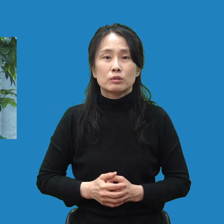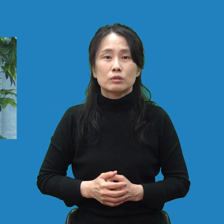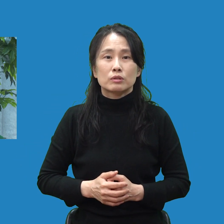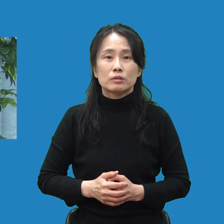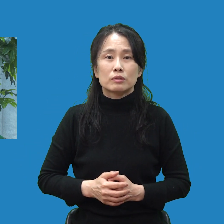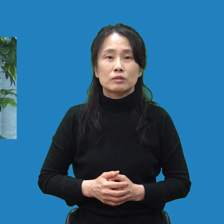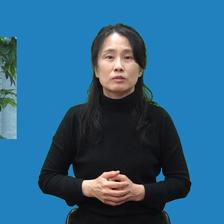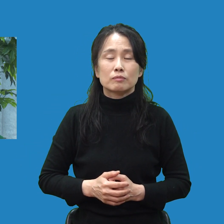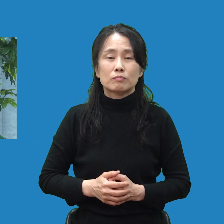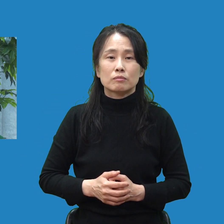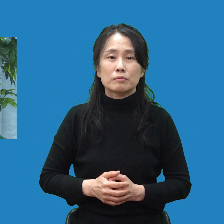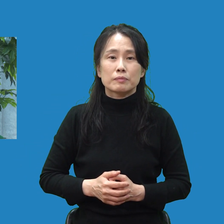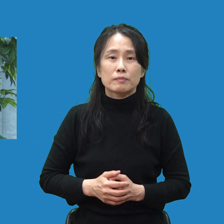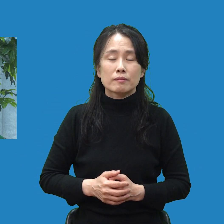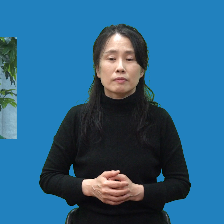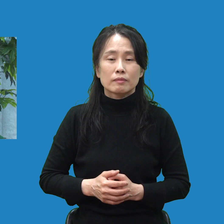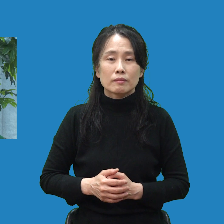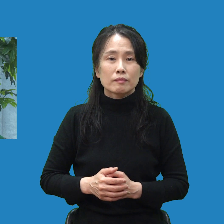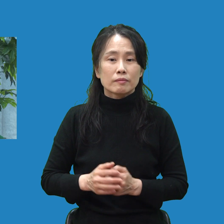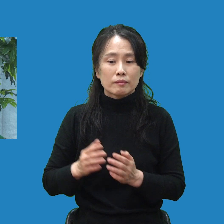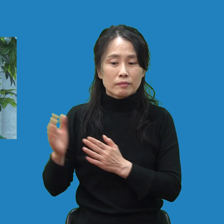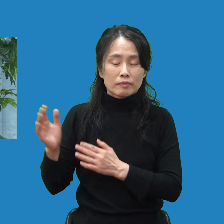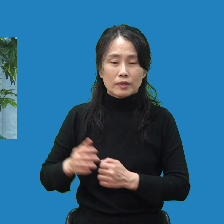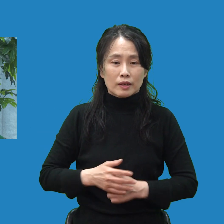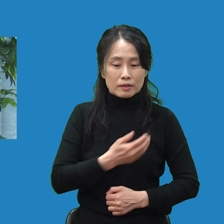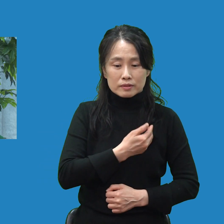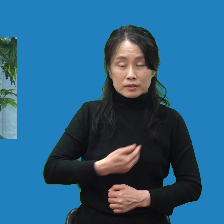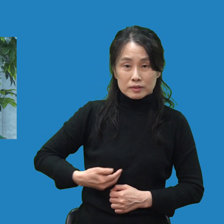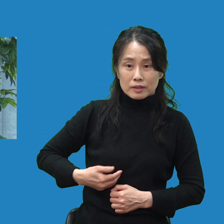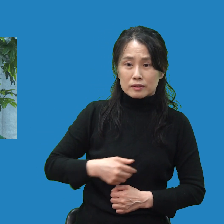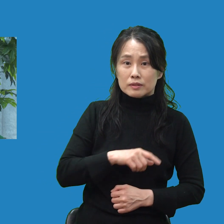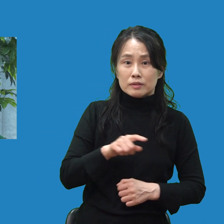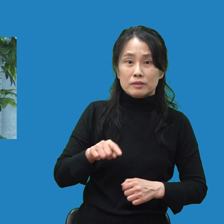그러는 사이에 제자들의 쉼은